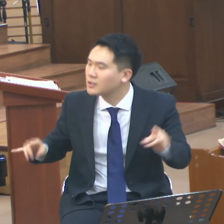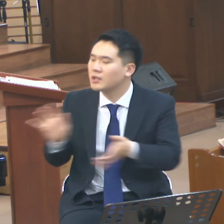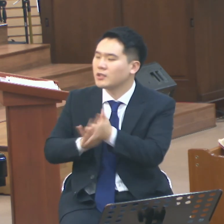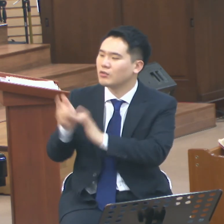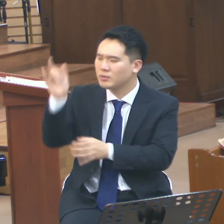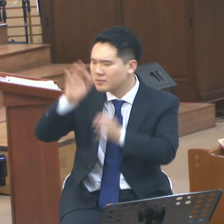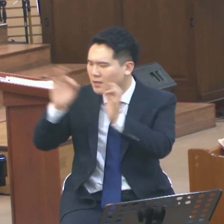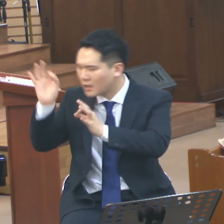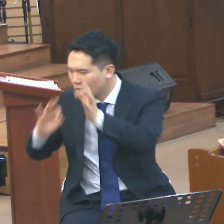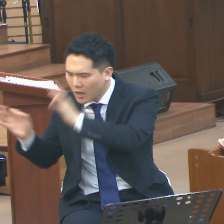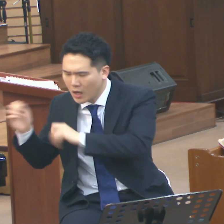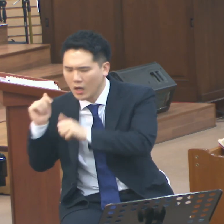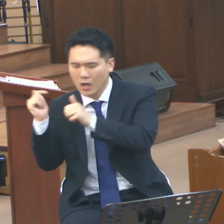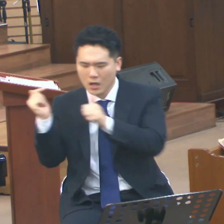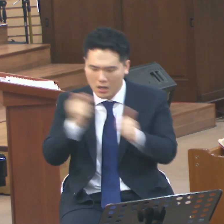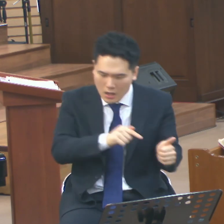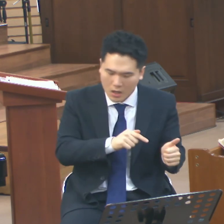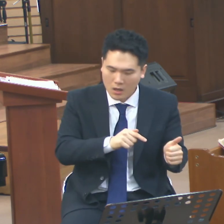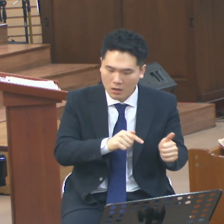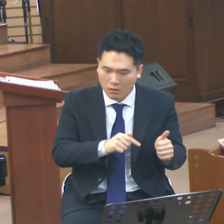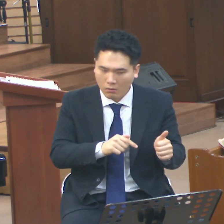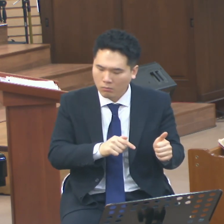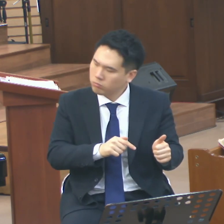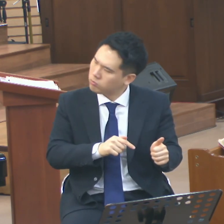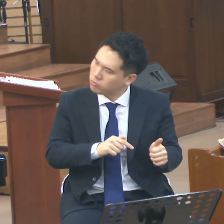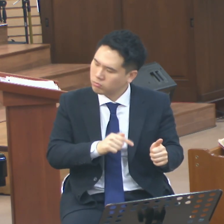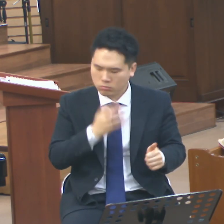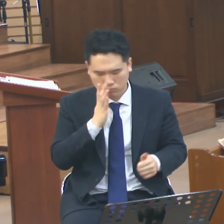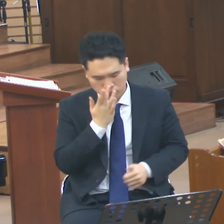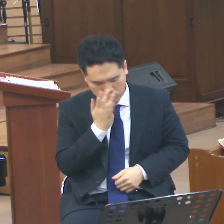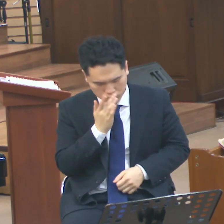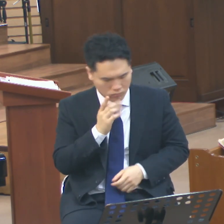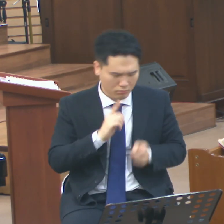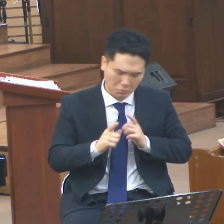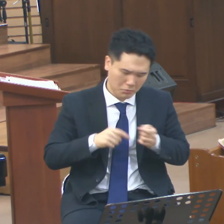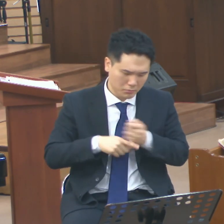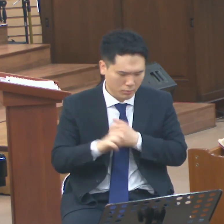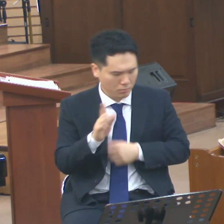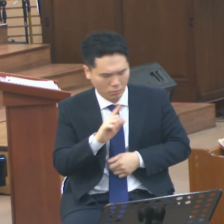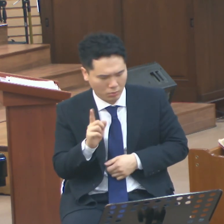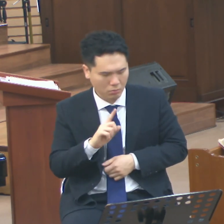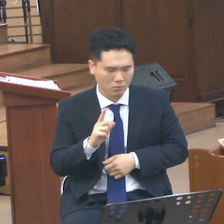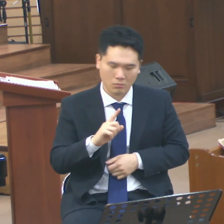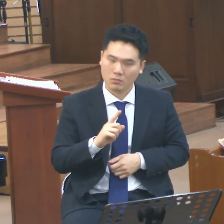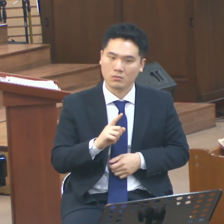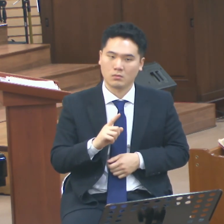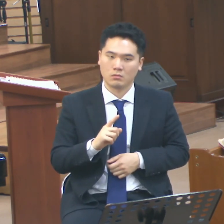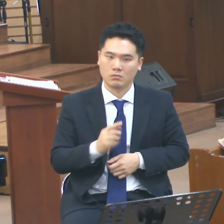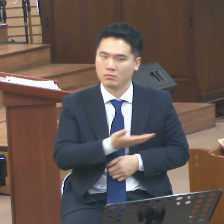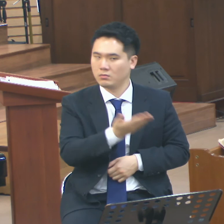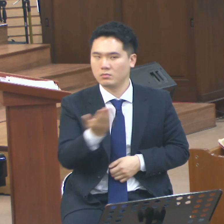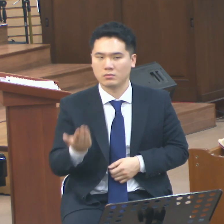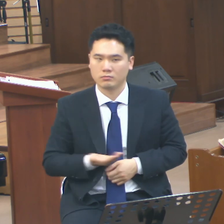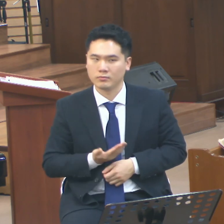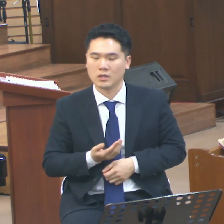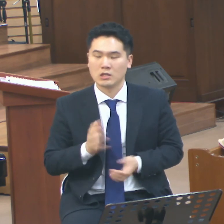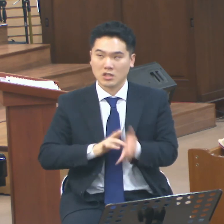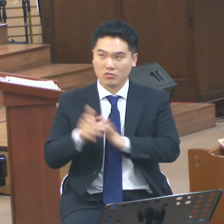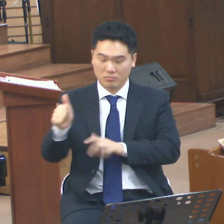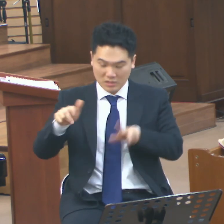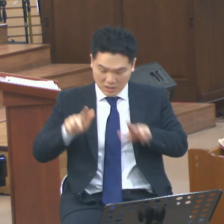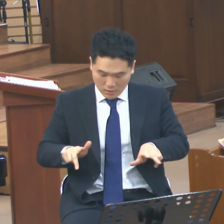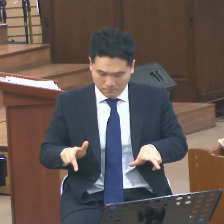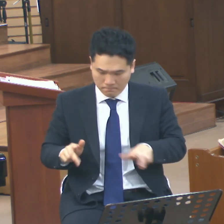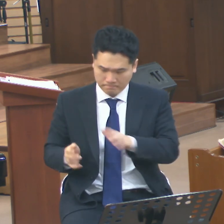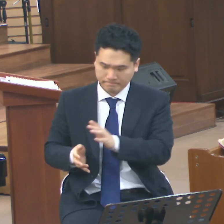말씀을 쓴 요한을 통해서 우리는 이 음성을 듣고 예수님이 그 어려운 데도 올라가셔서 명절 큰날에 이렇게 외치신 것은